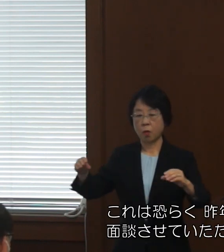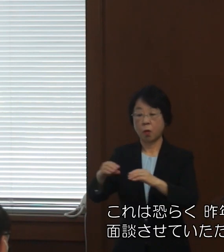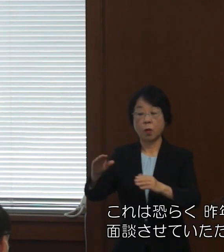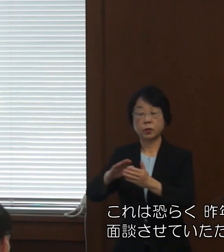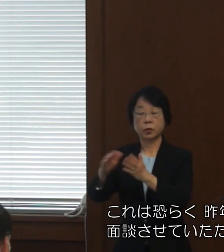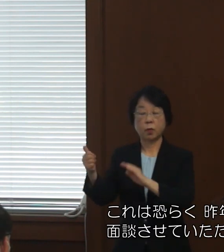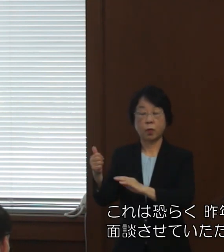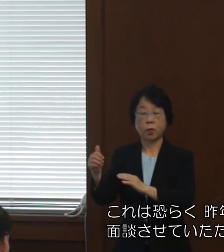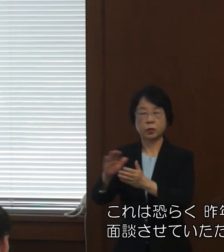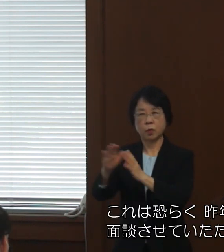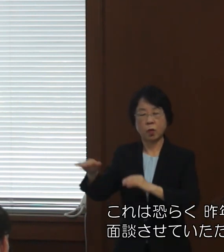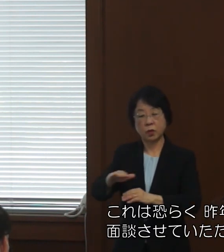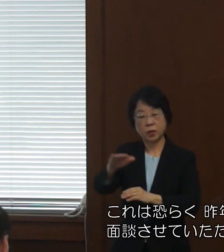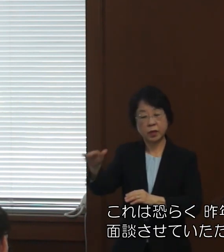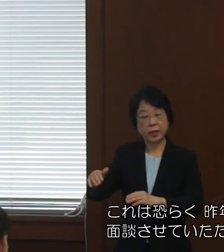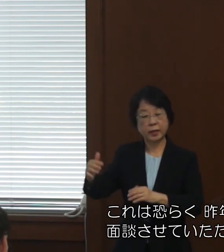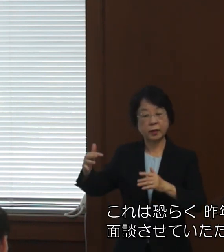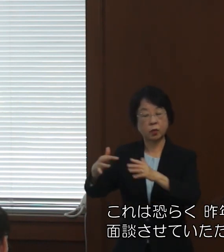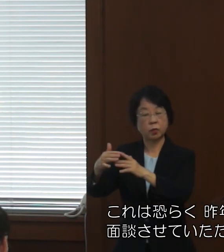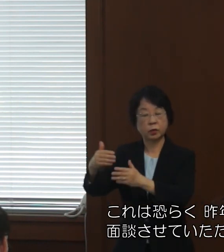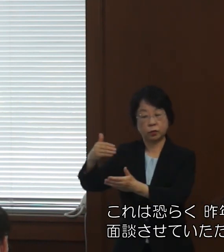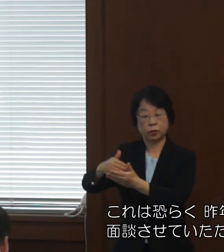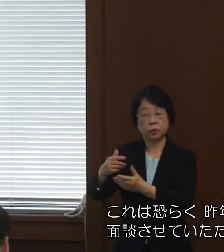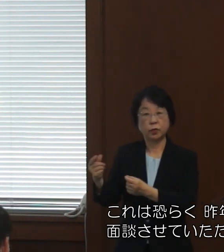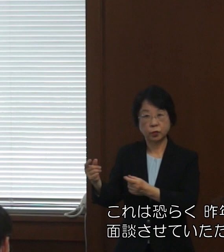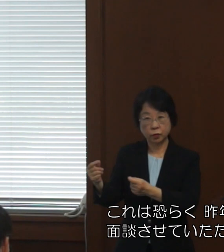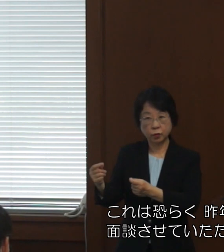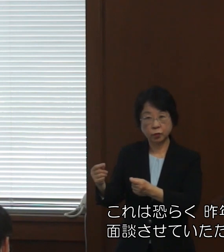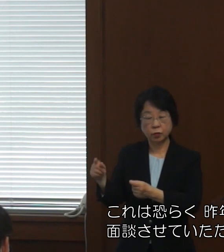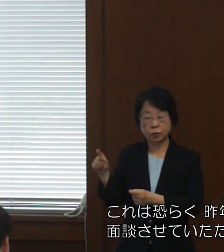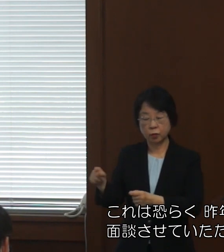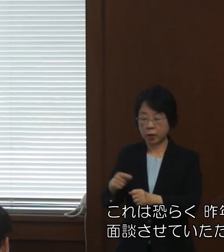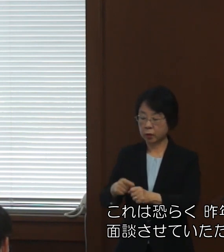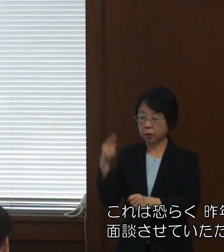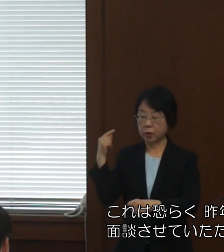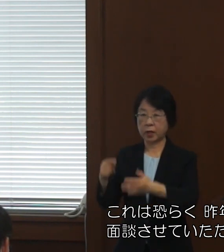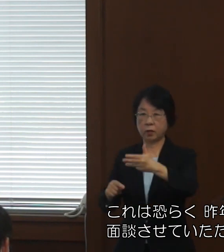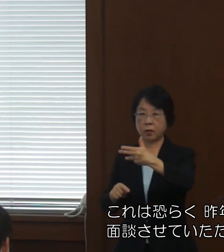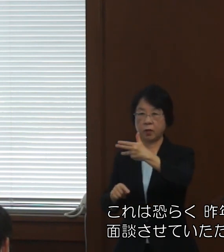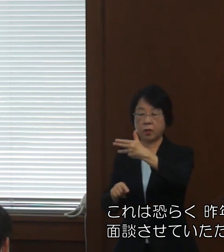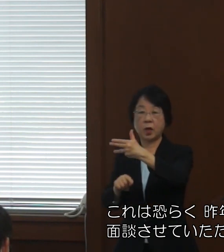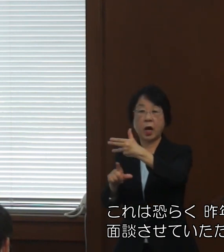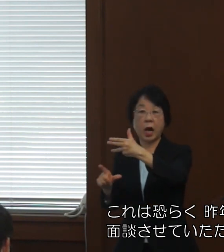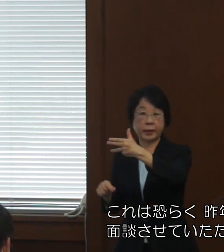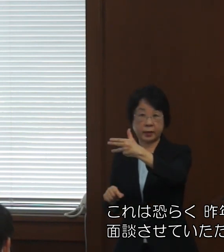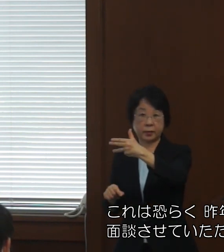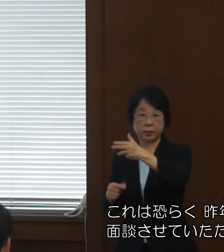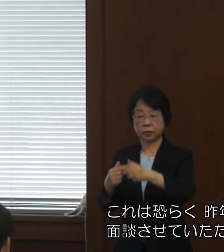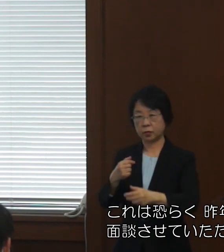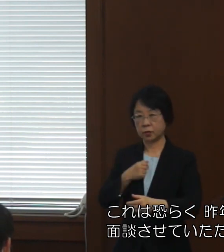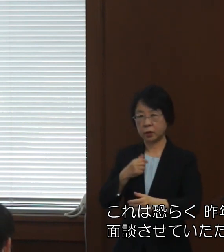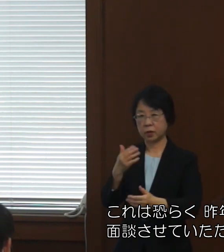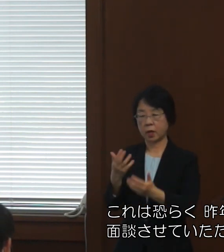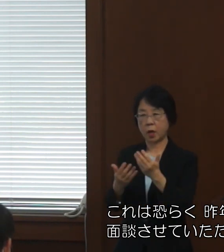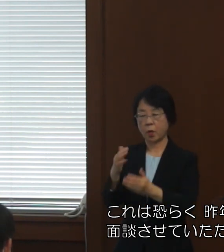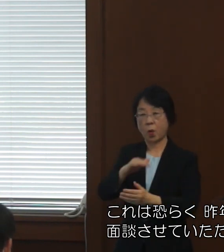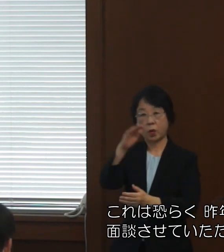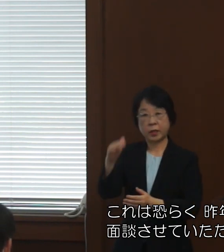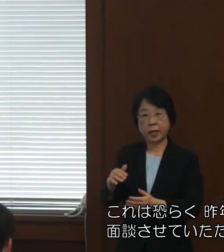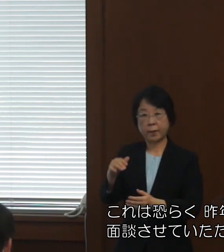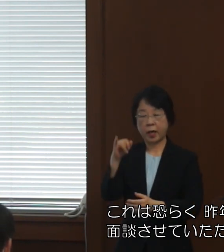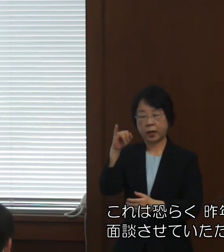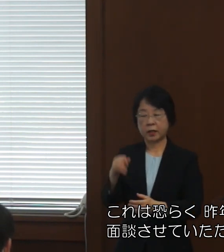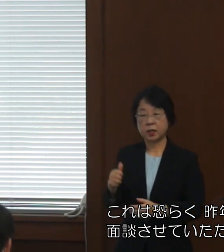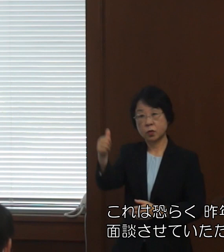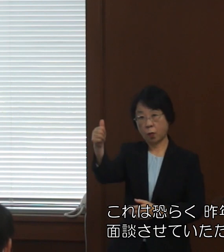これはおそらくですね昨年の8月に私が森山委員長と面談